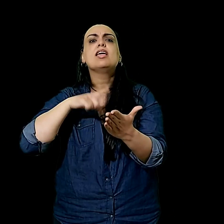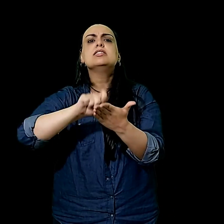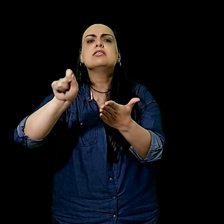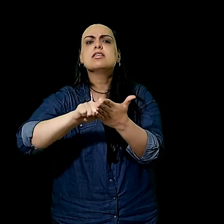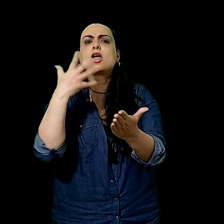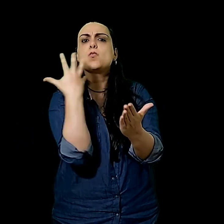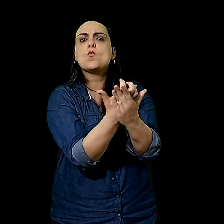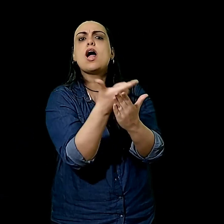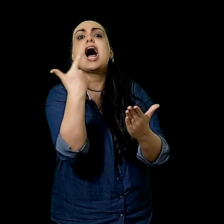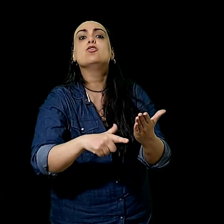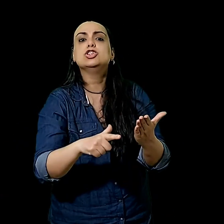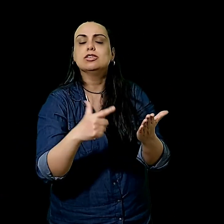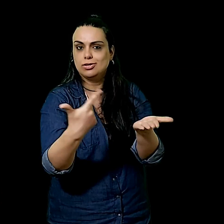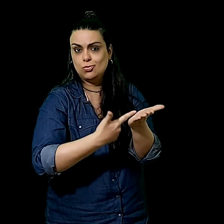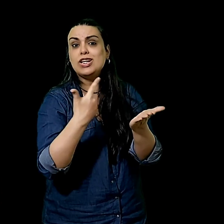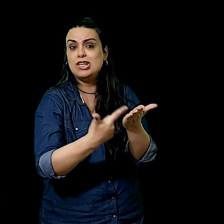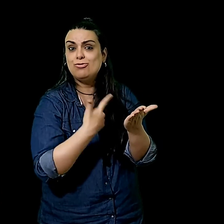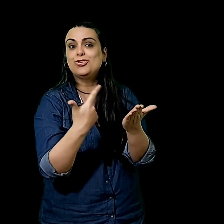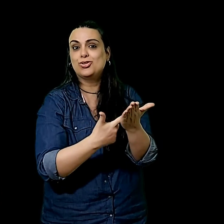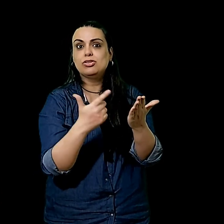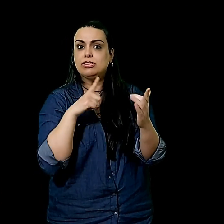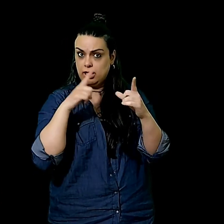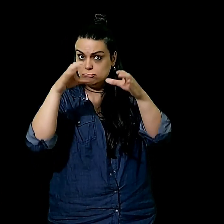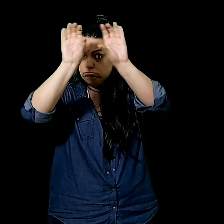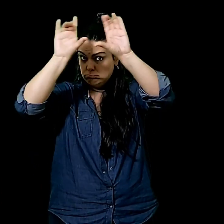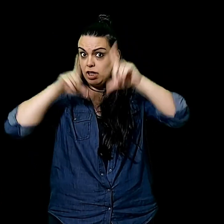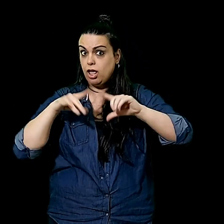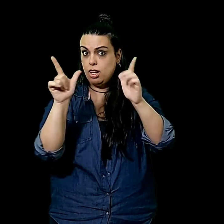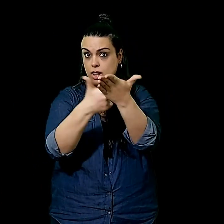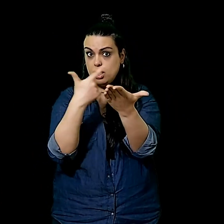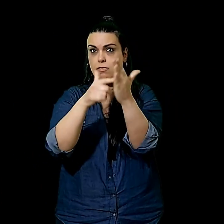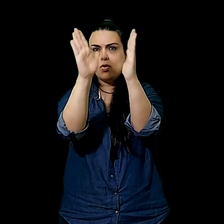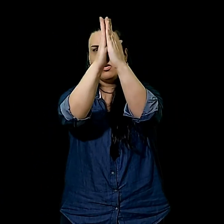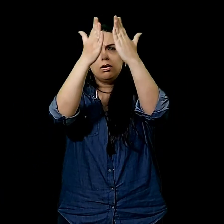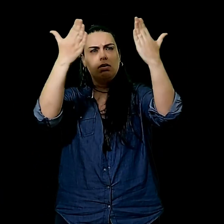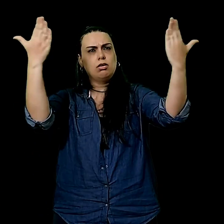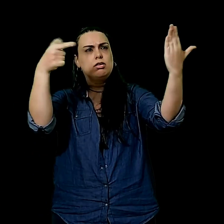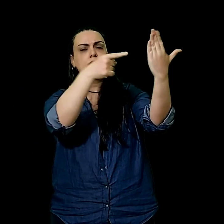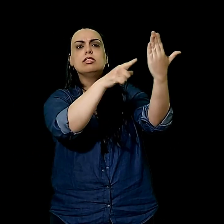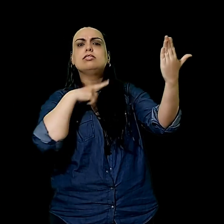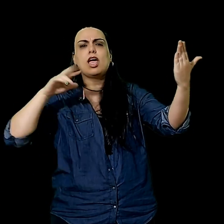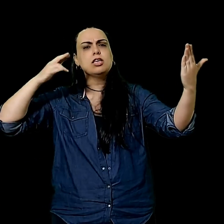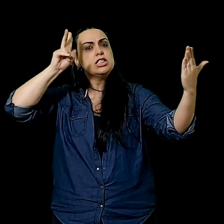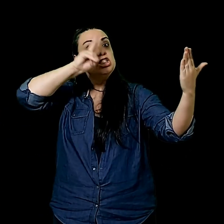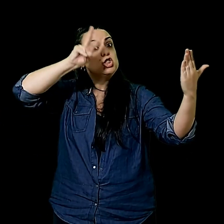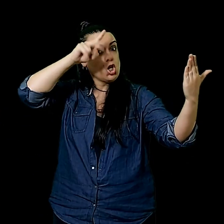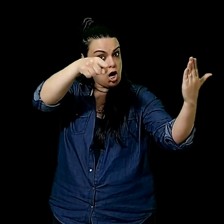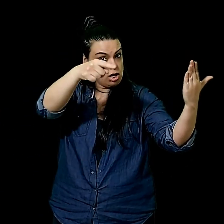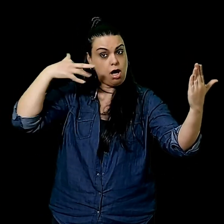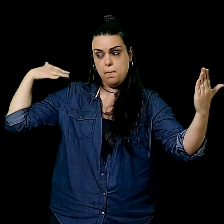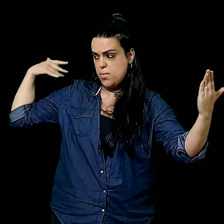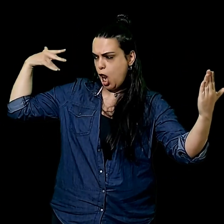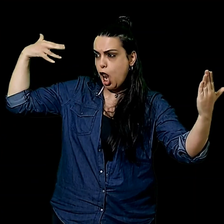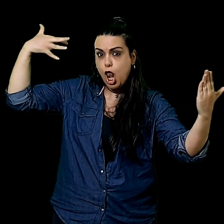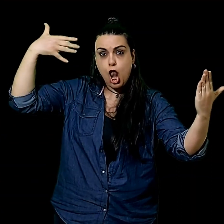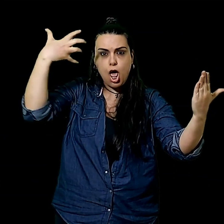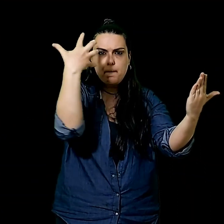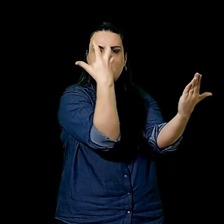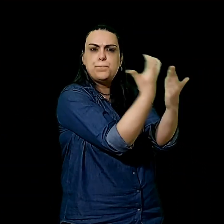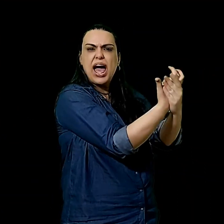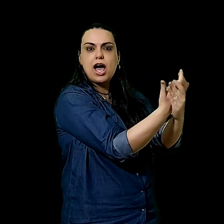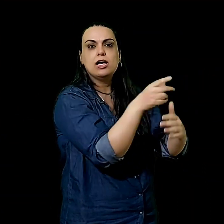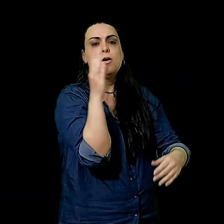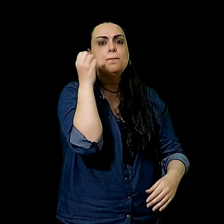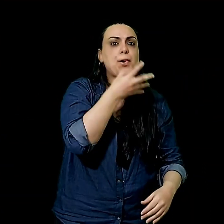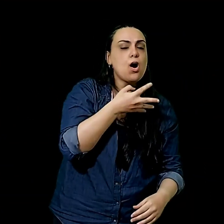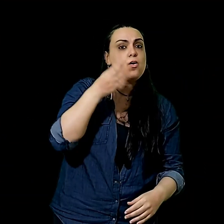aonde, gente? No livro. Então preste muito bem atenção, sejam boas ou sejam más. Aquilo